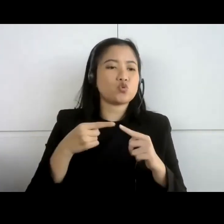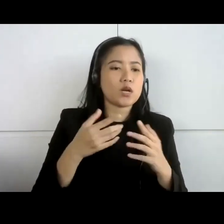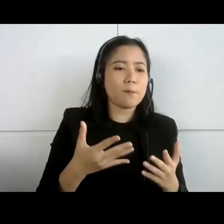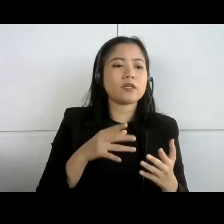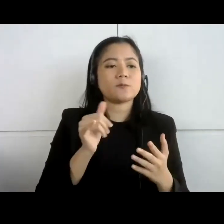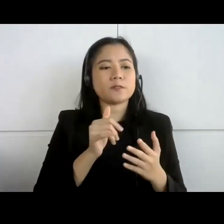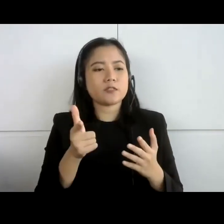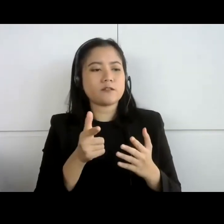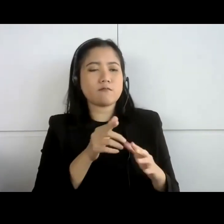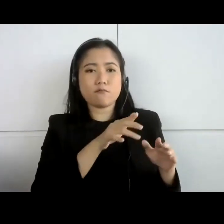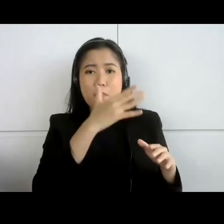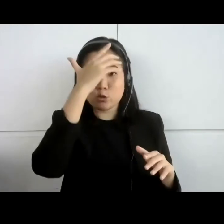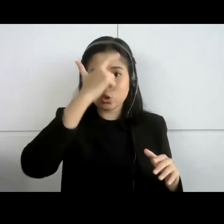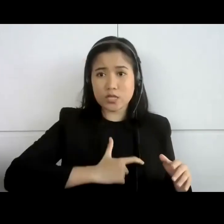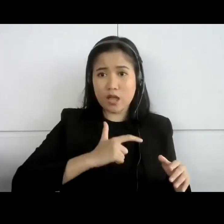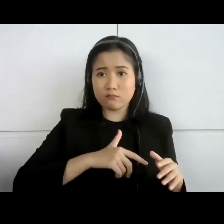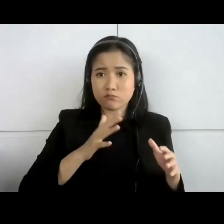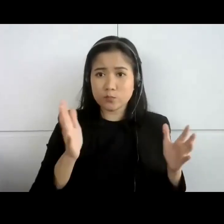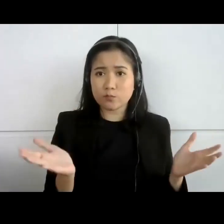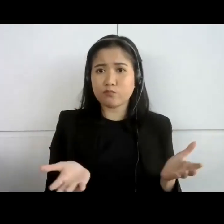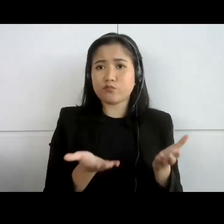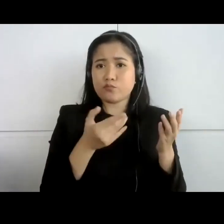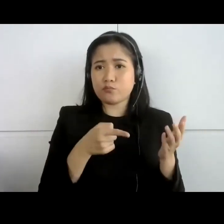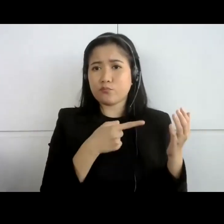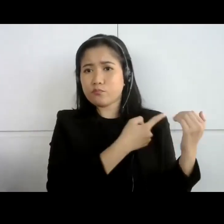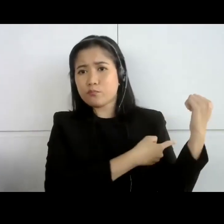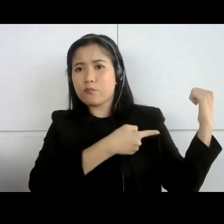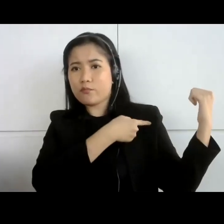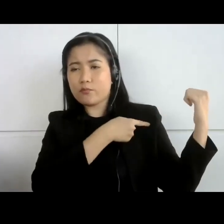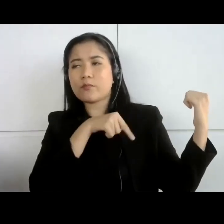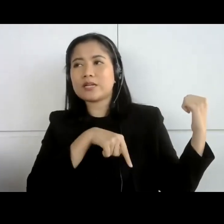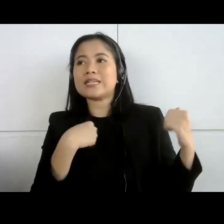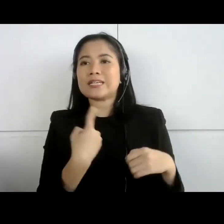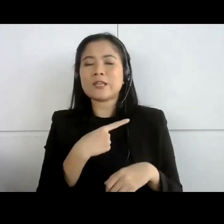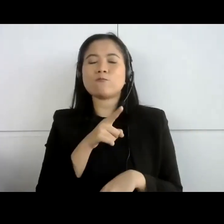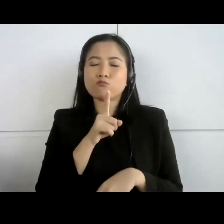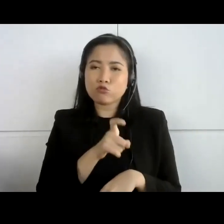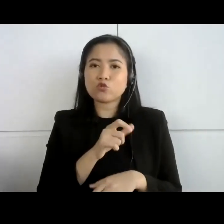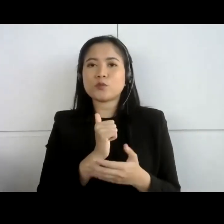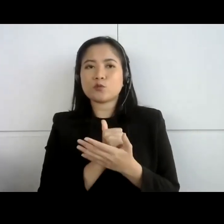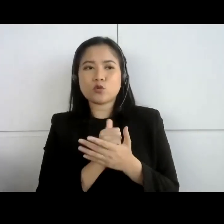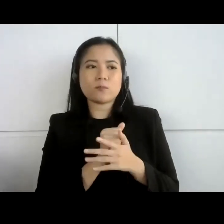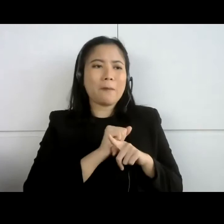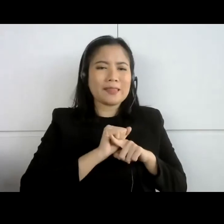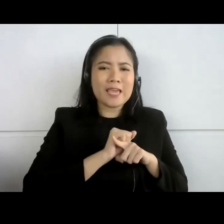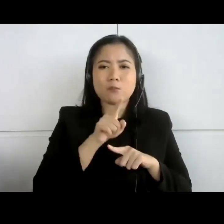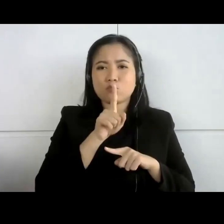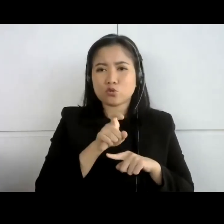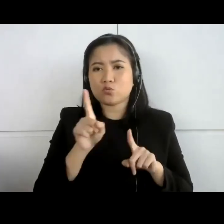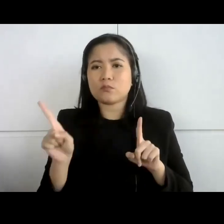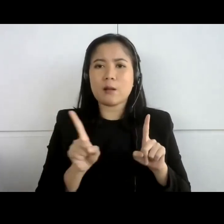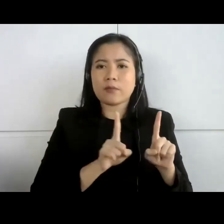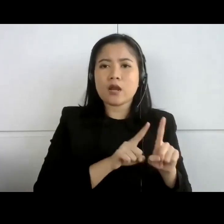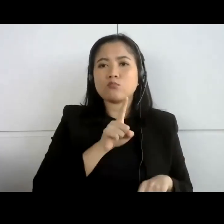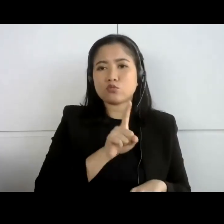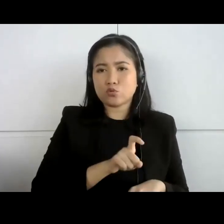manusia. Kami sungguh-sungguh sangat membutuhkan yang namanya pendampingan, pelatihan, dan